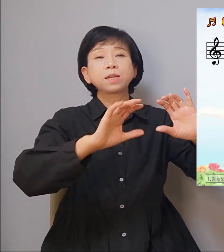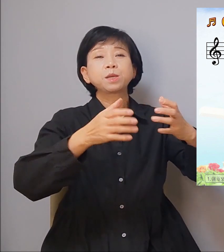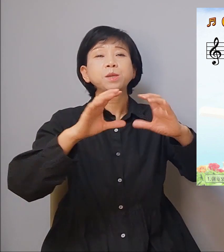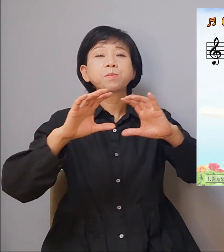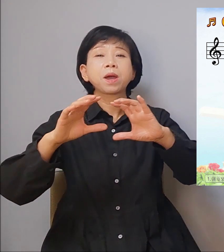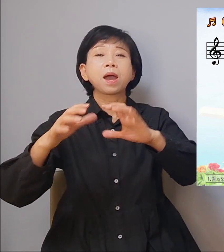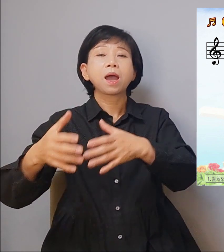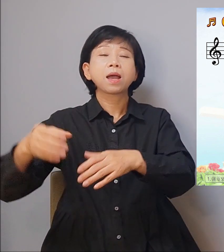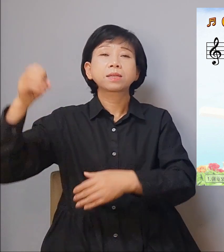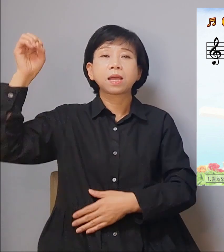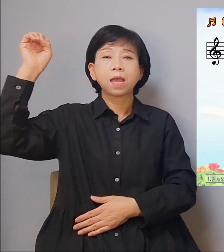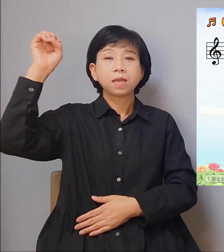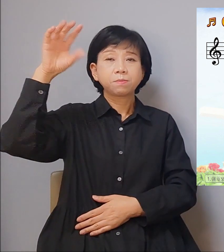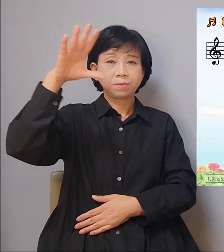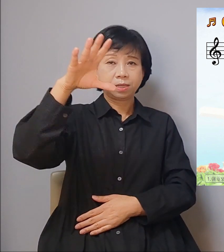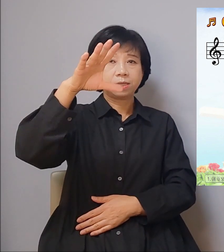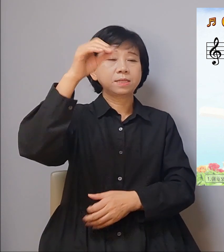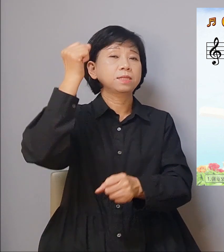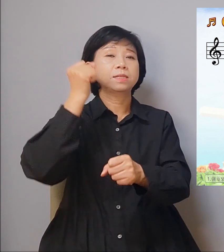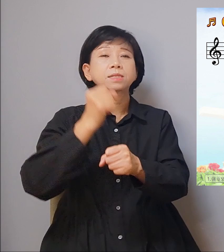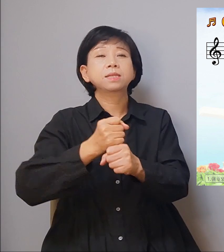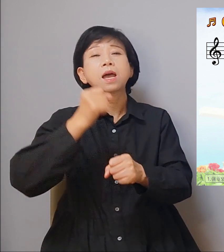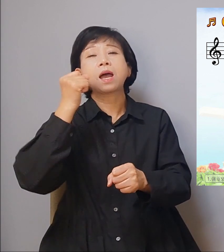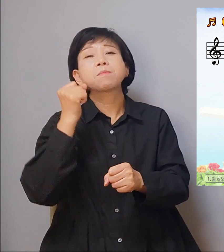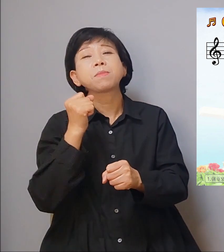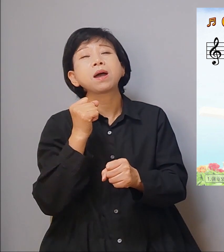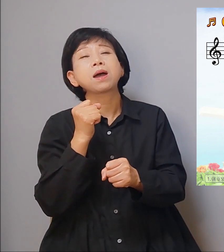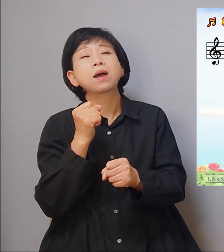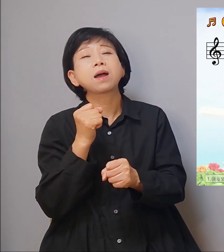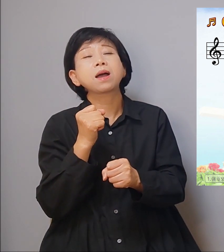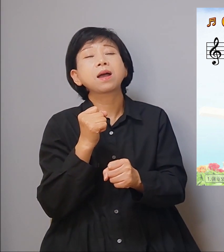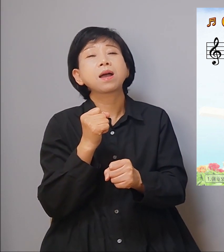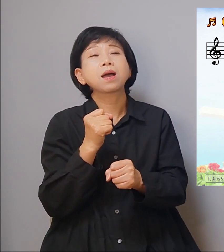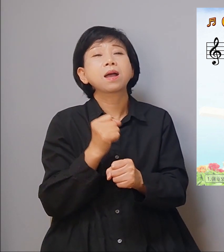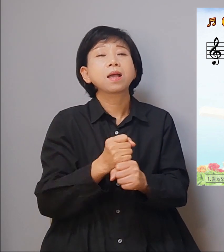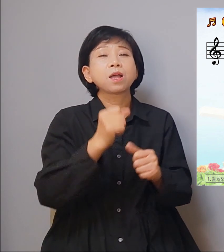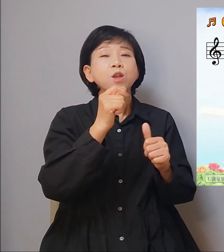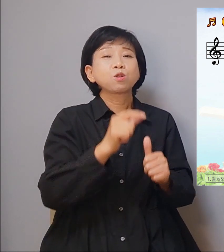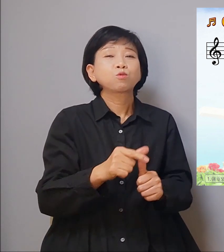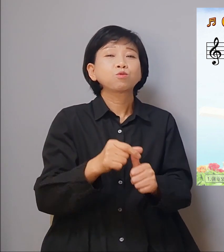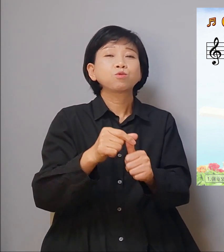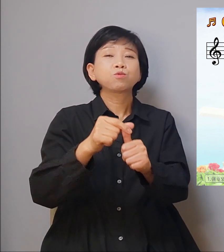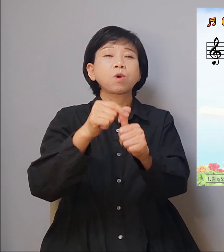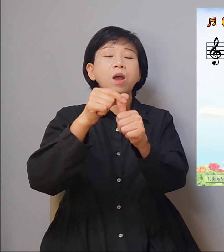너로 희망의 빛을 삼아